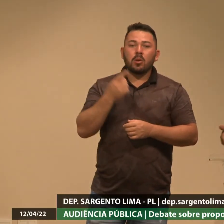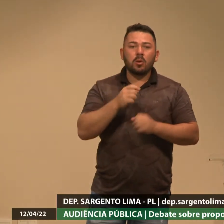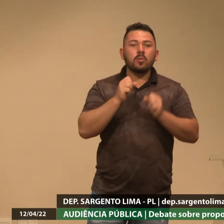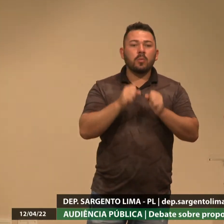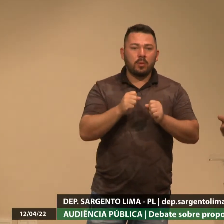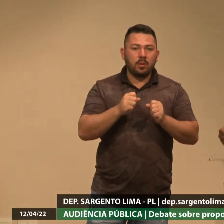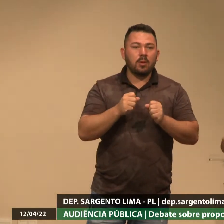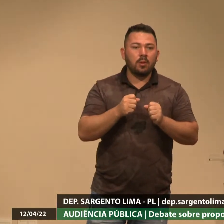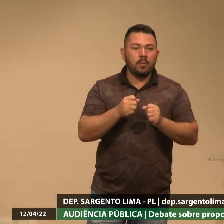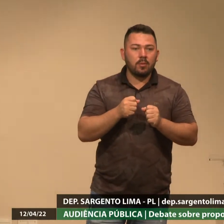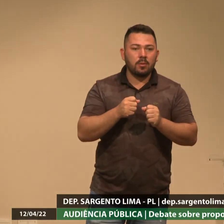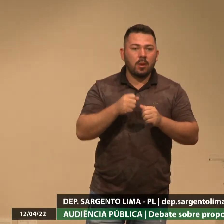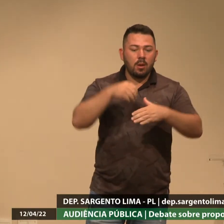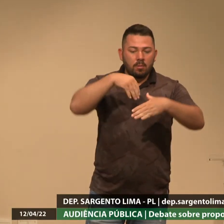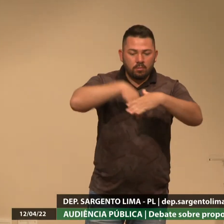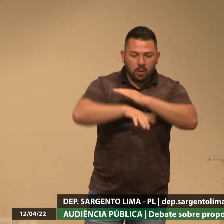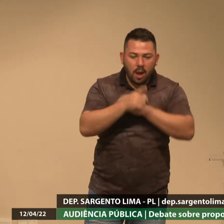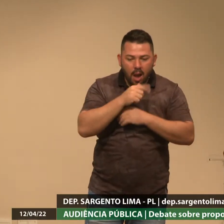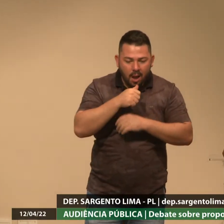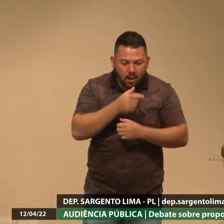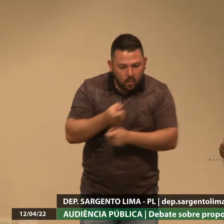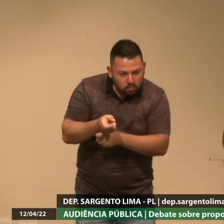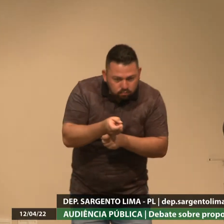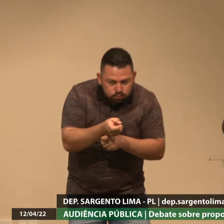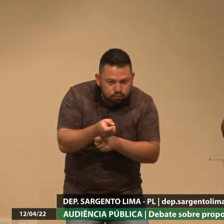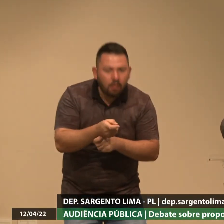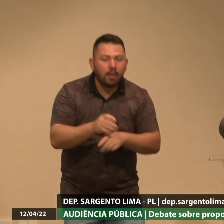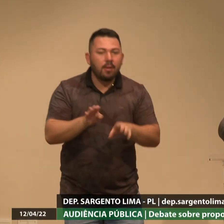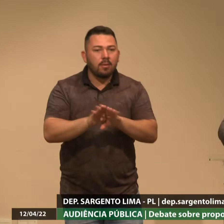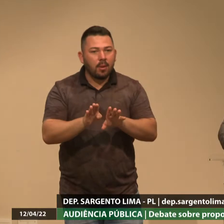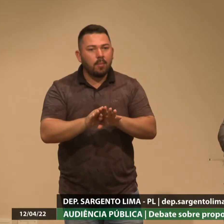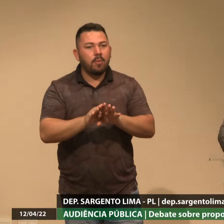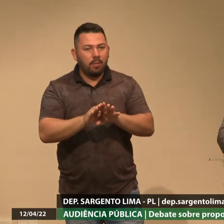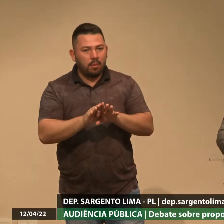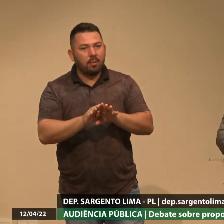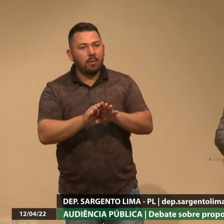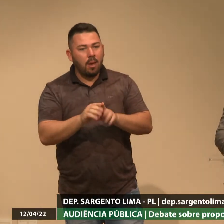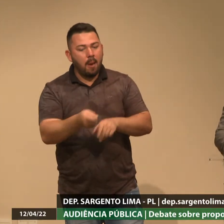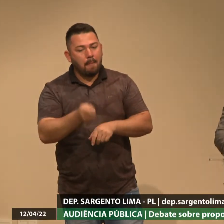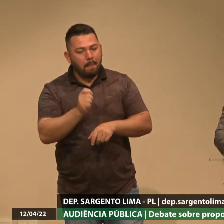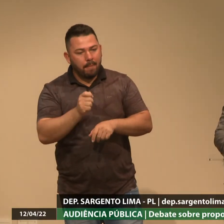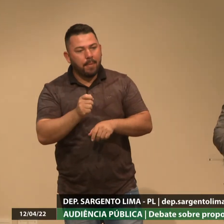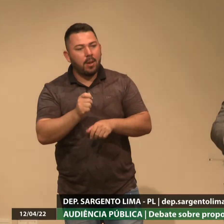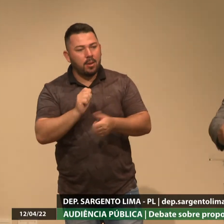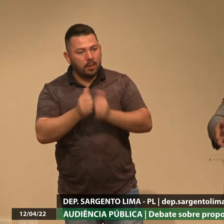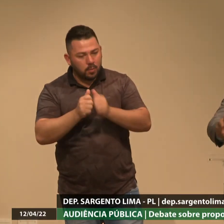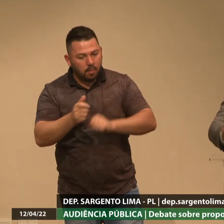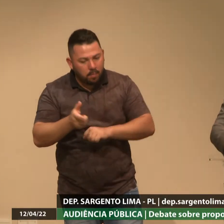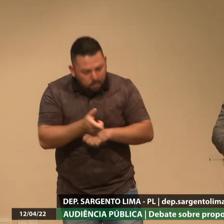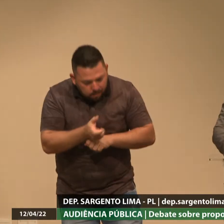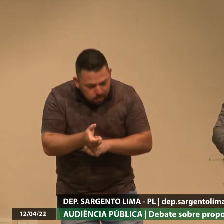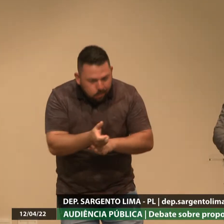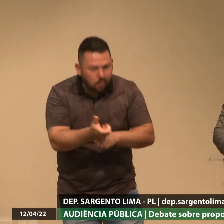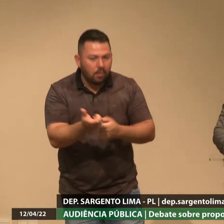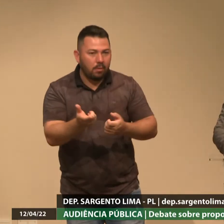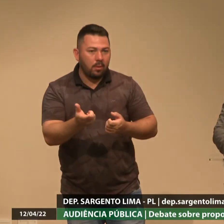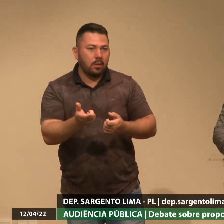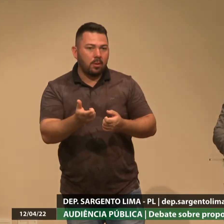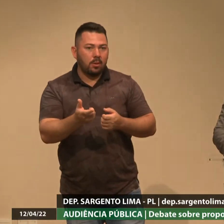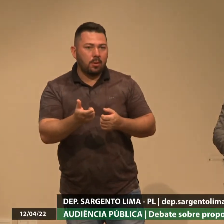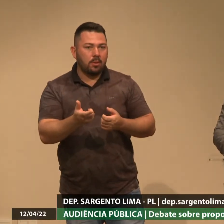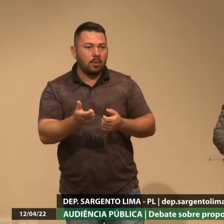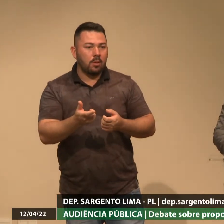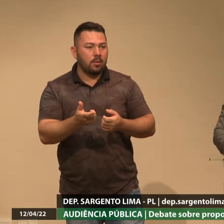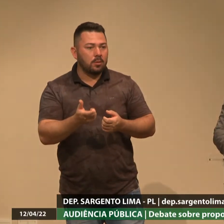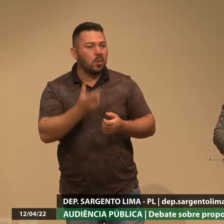caçar ainda tem embaixo da água aqui no Estado de Santa Catarina nós temos ainda a pesca esportiva no estado você tem que ter um arbalete você tem